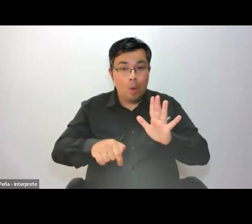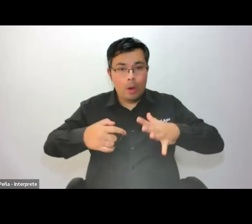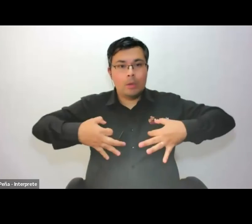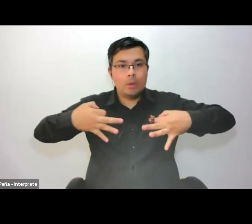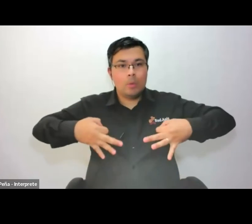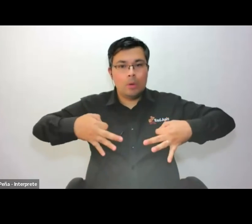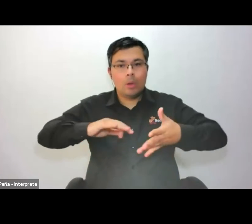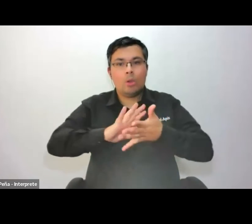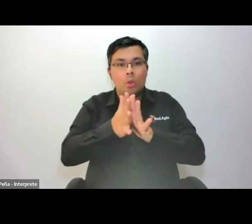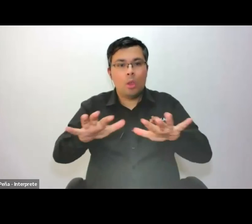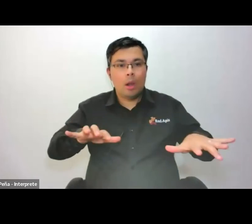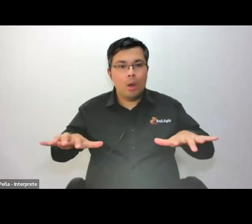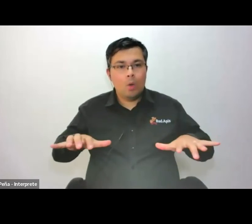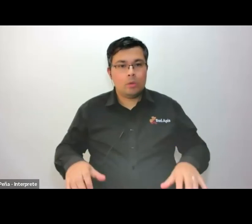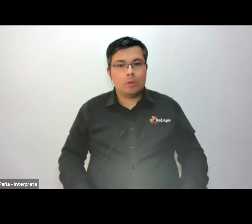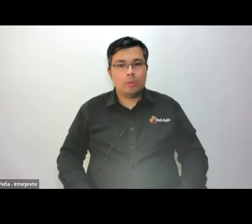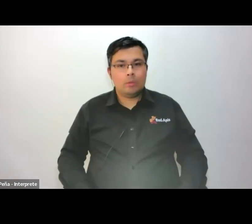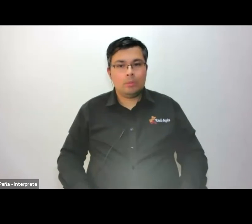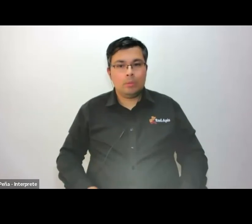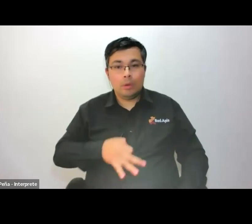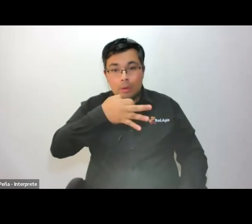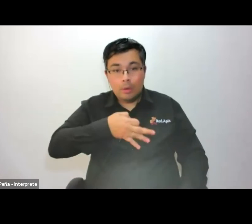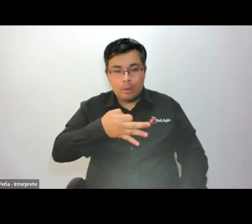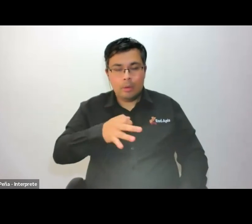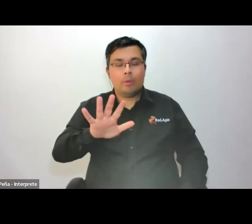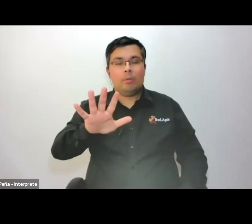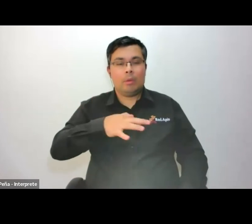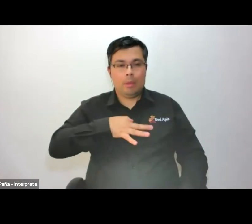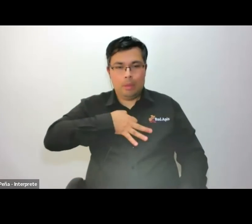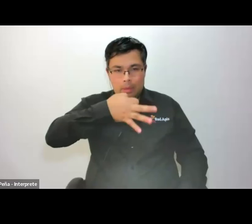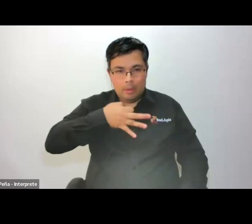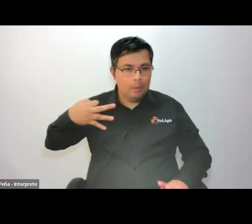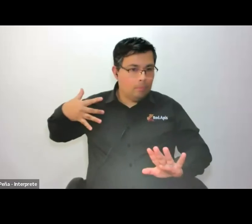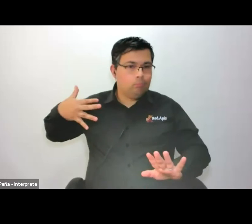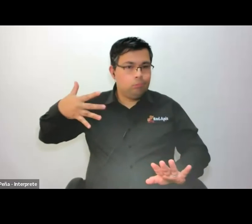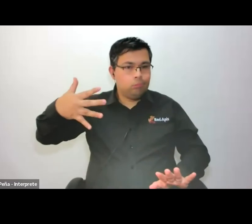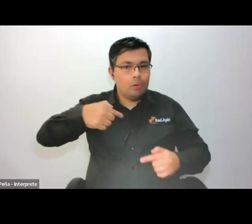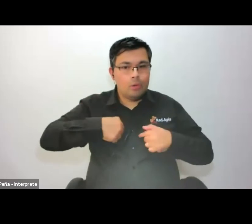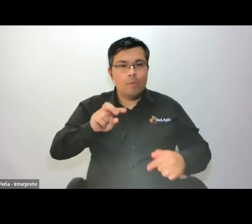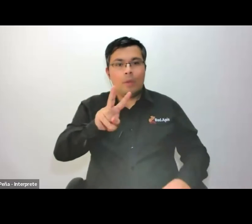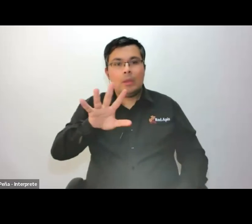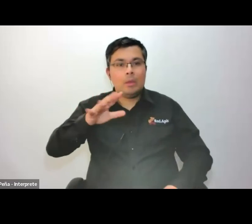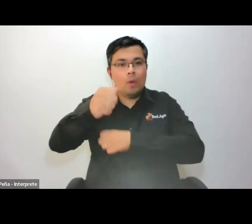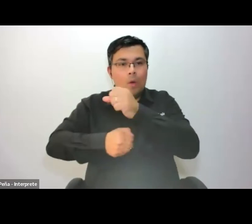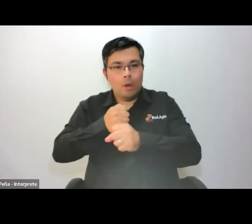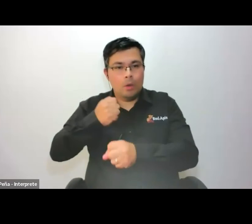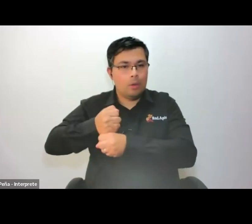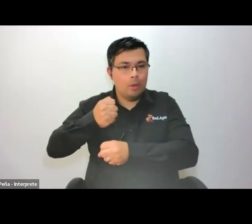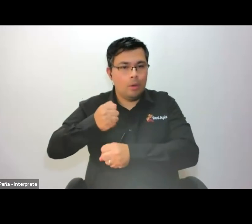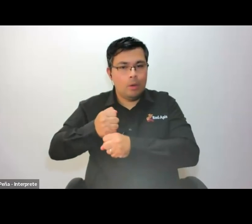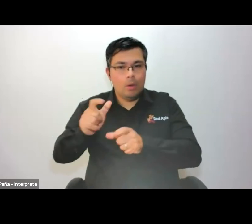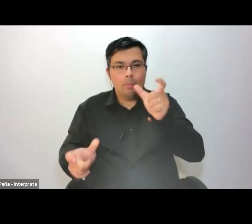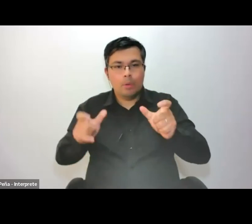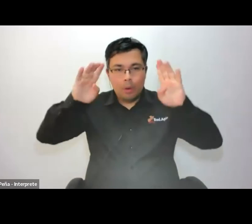Permíteme responder desde la trayectoria vital. Llevo 25 años trabajando con personas autistas en dependencia